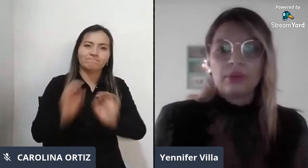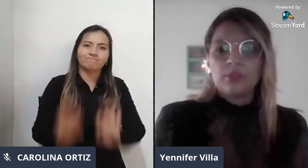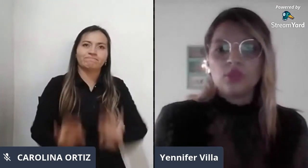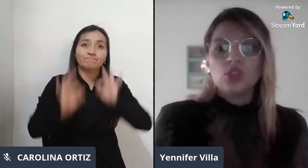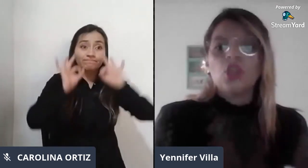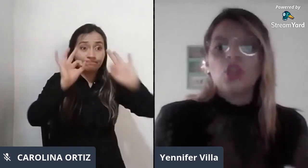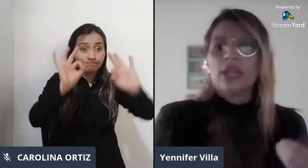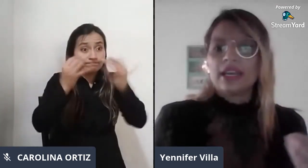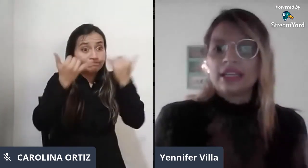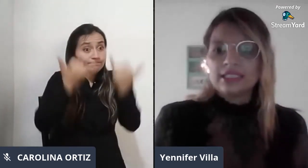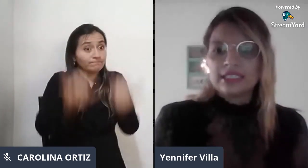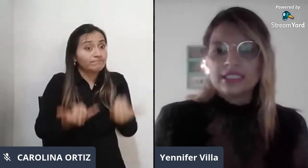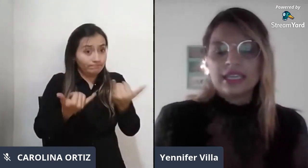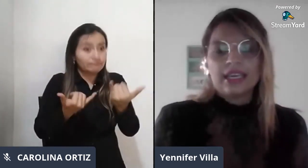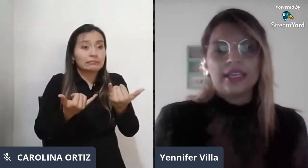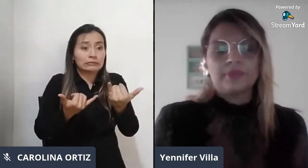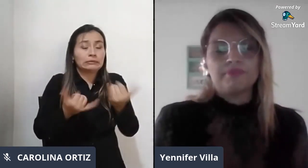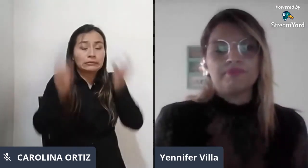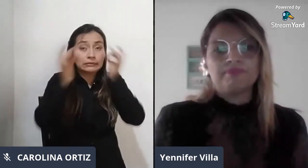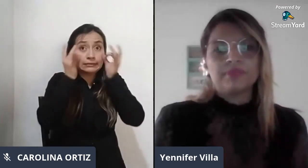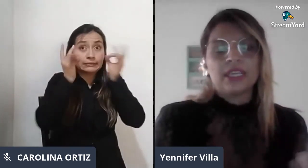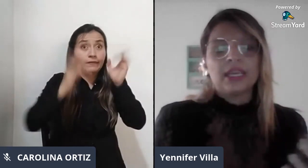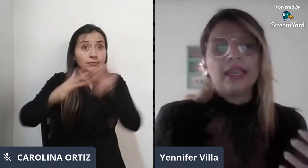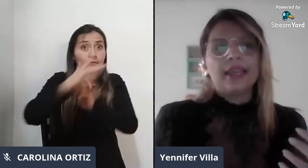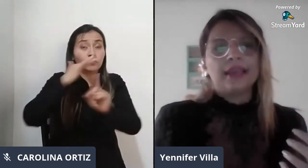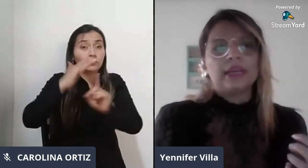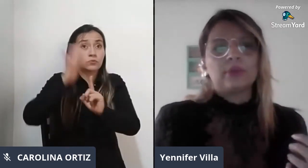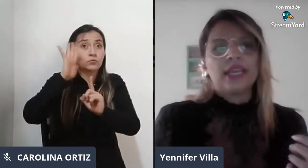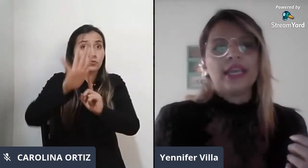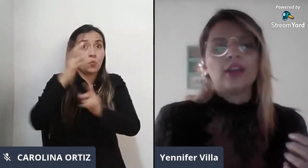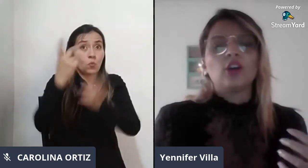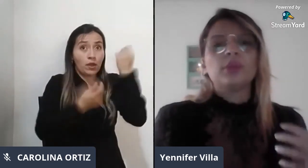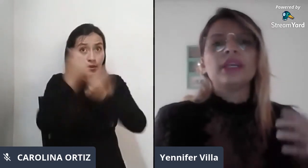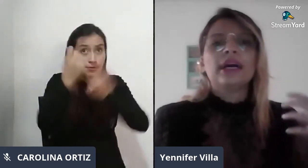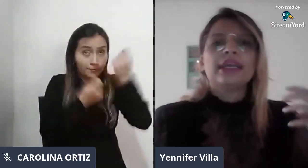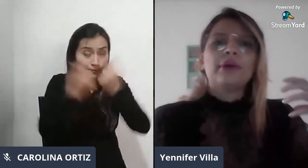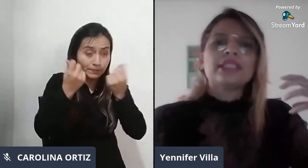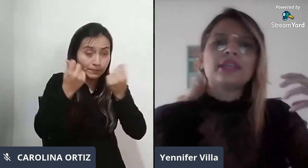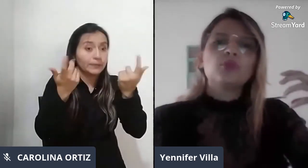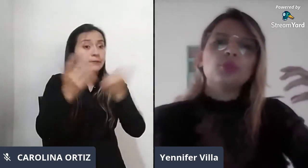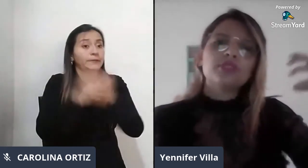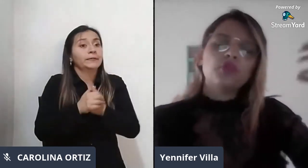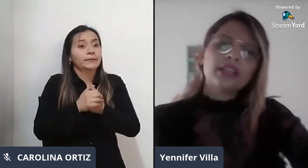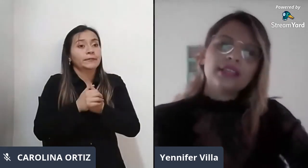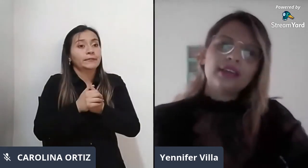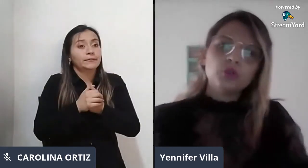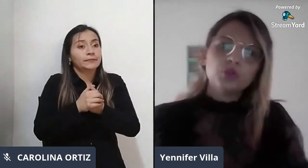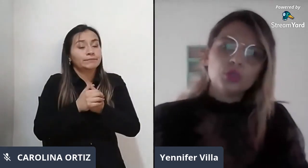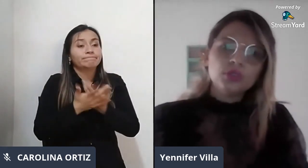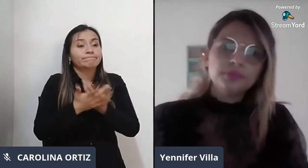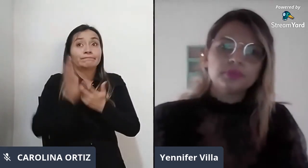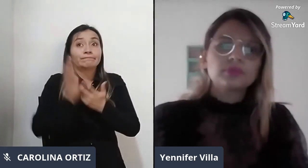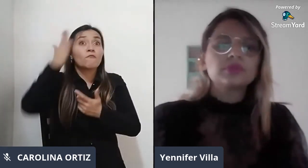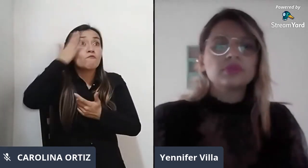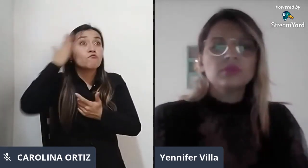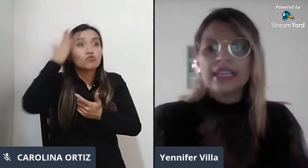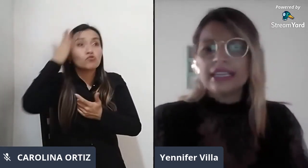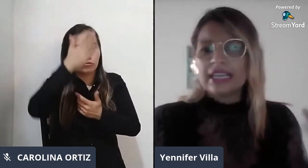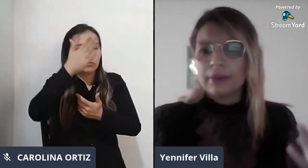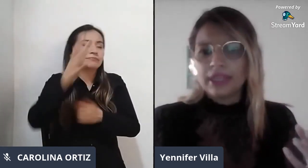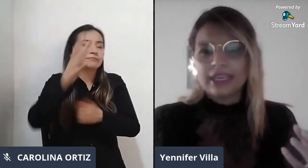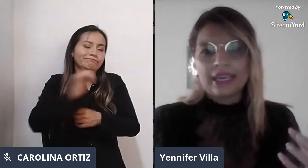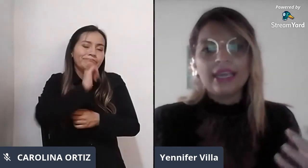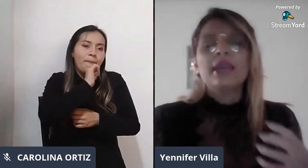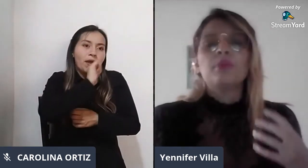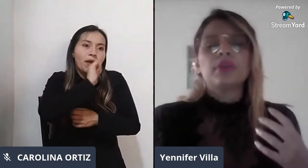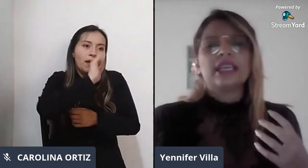económica que vivimos y una crisis, digamos que económica, que va a ser mucho más fuerte a futuro,